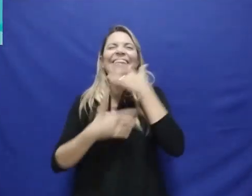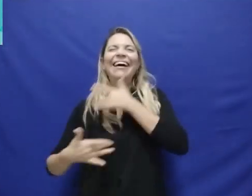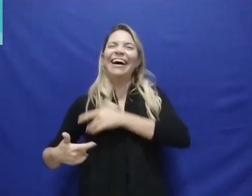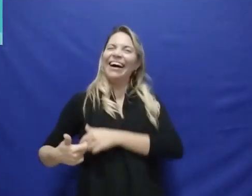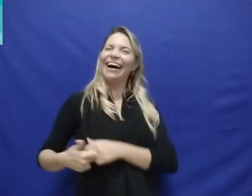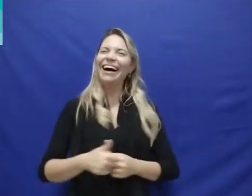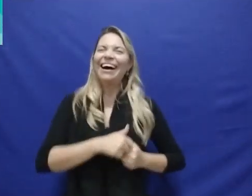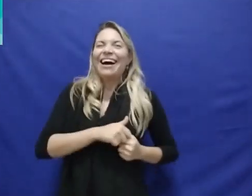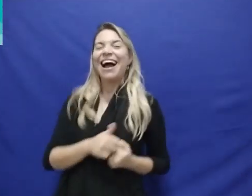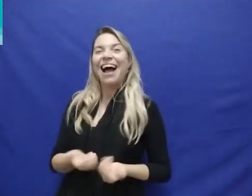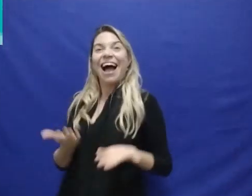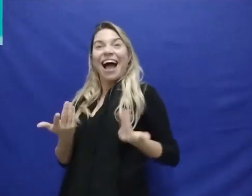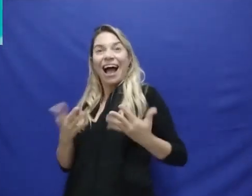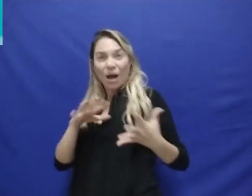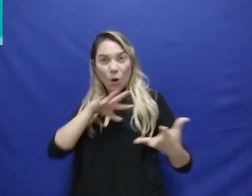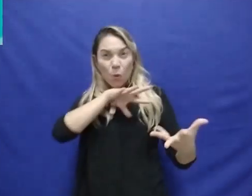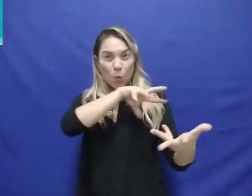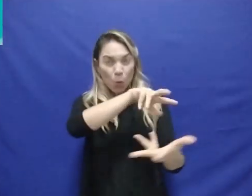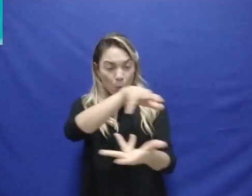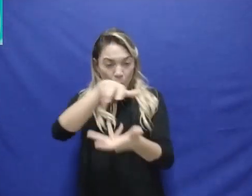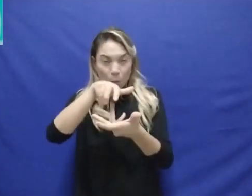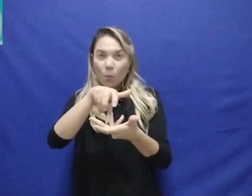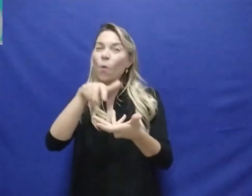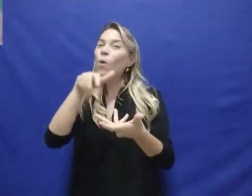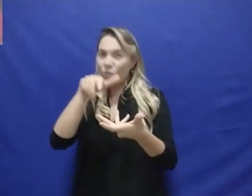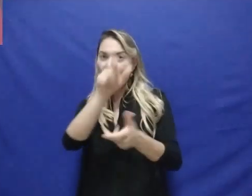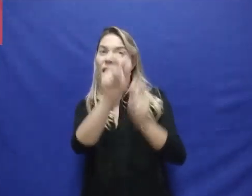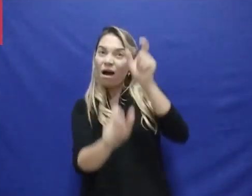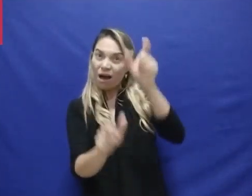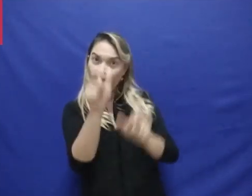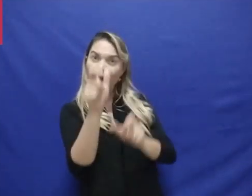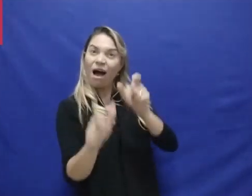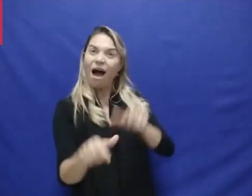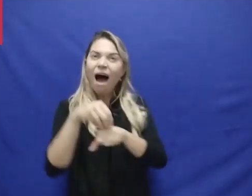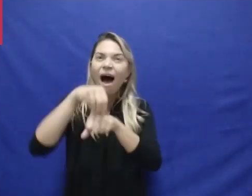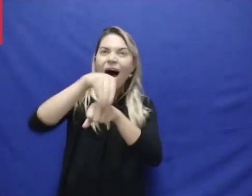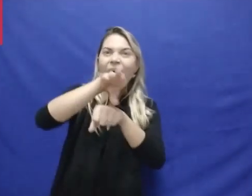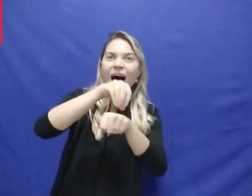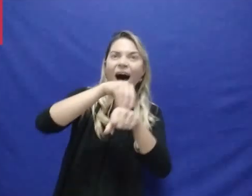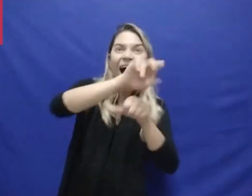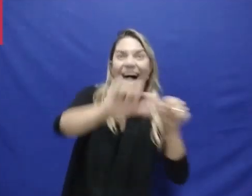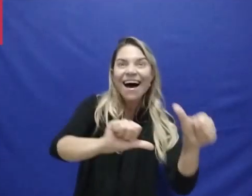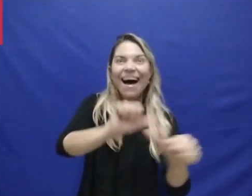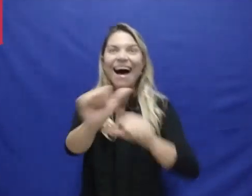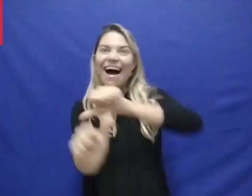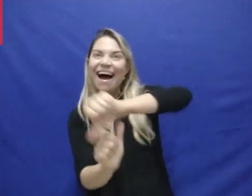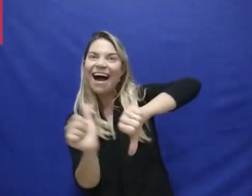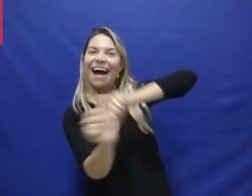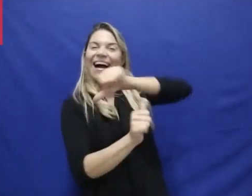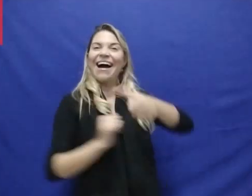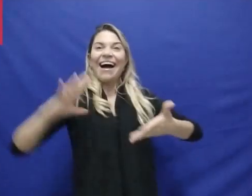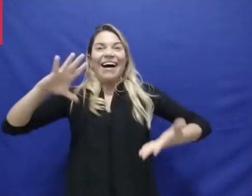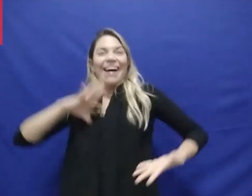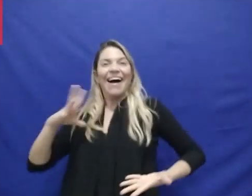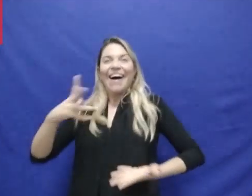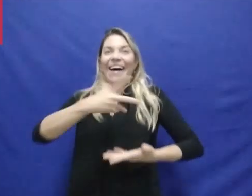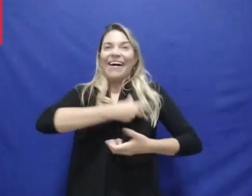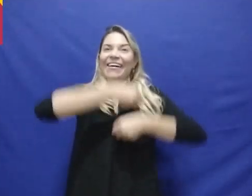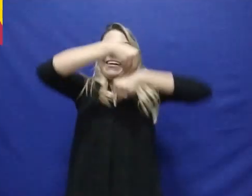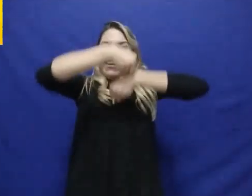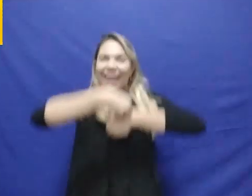O mundo transformar, e a salvação